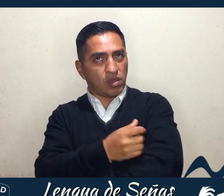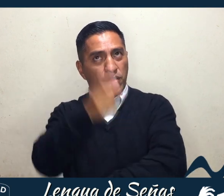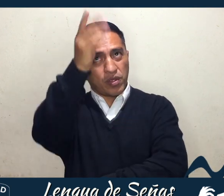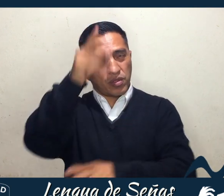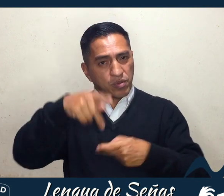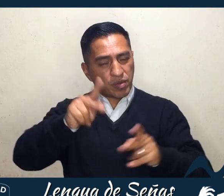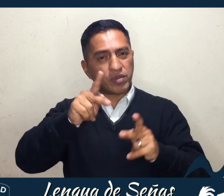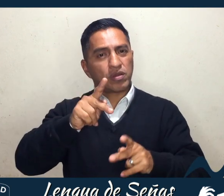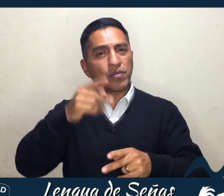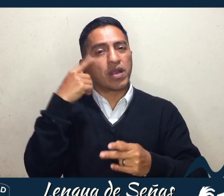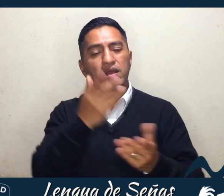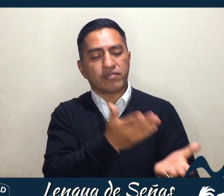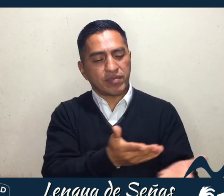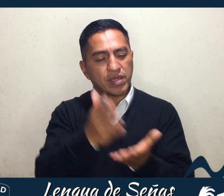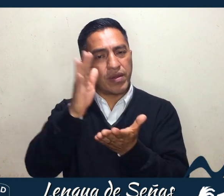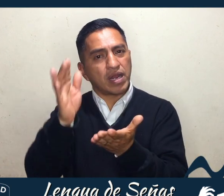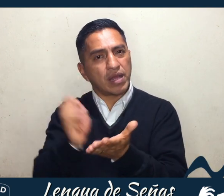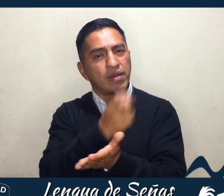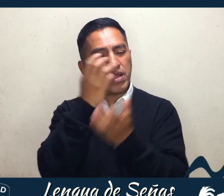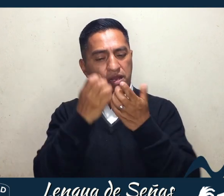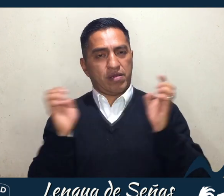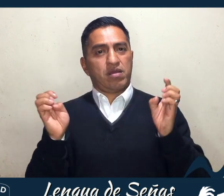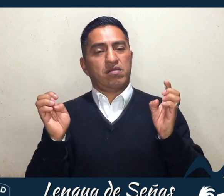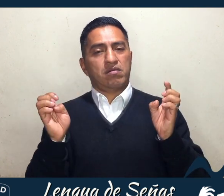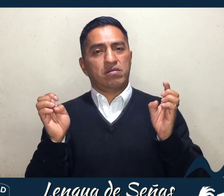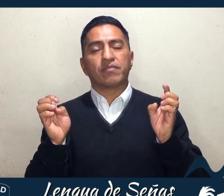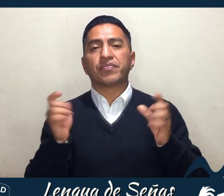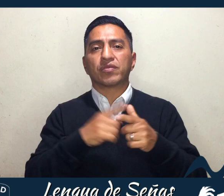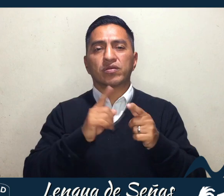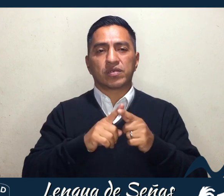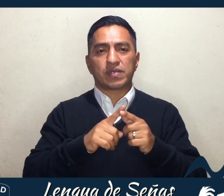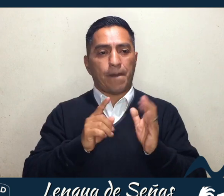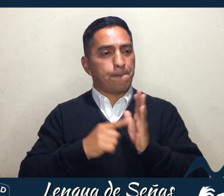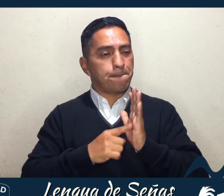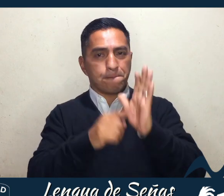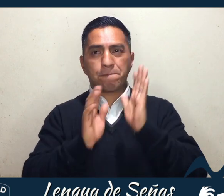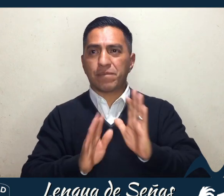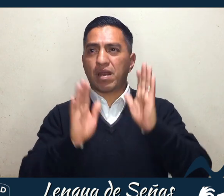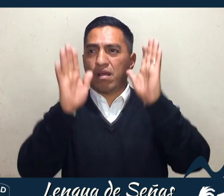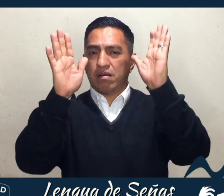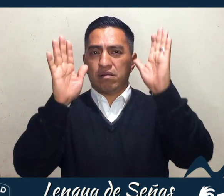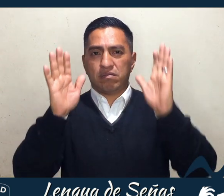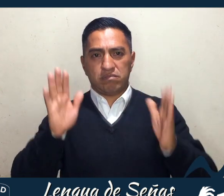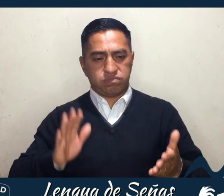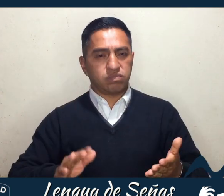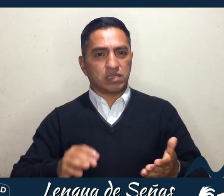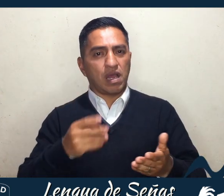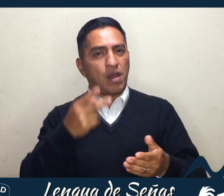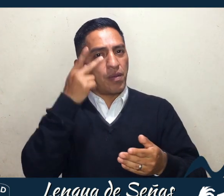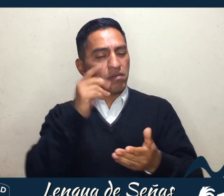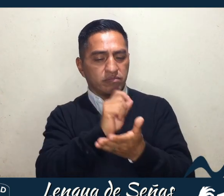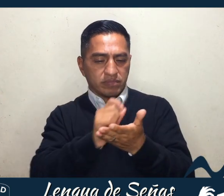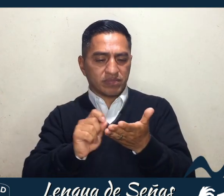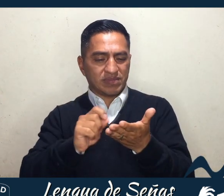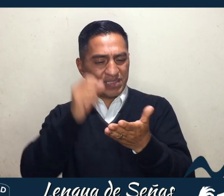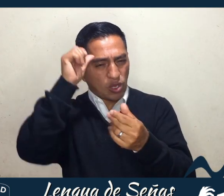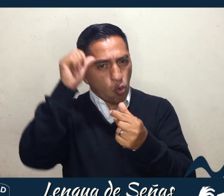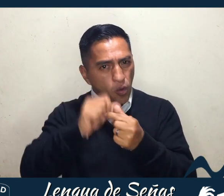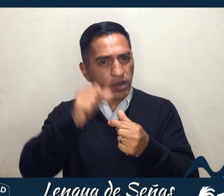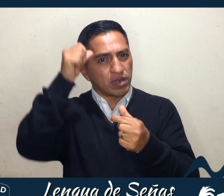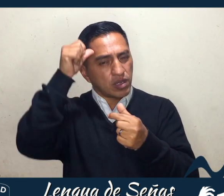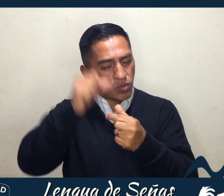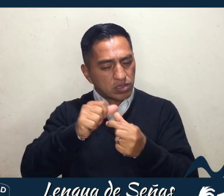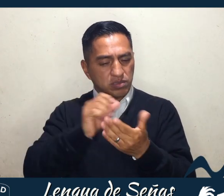Dios para llevar el evangelio. Y esas señales y prodigios y milagros, como él menciona, era